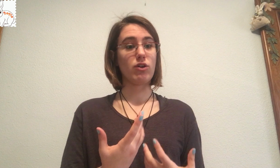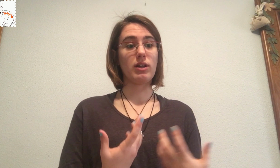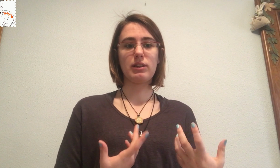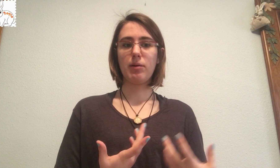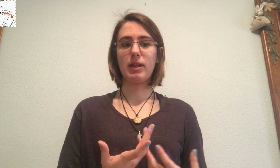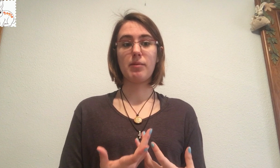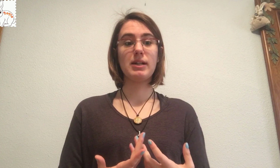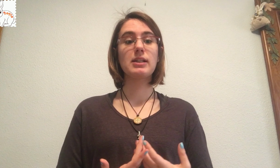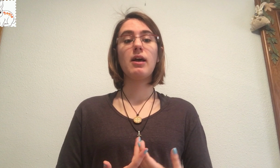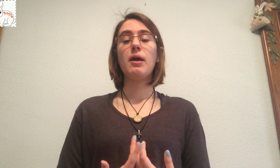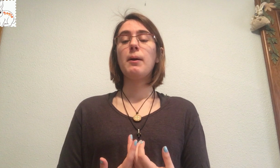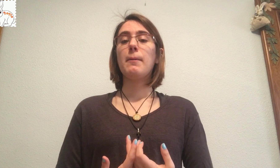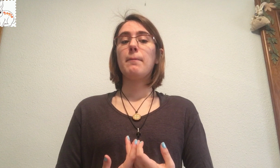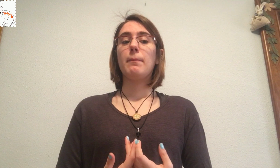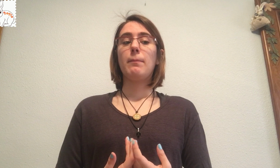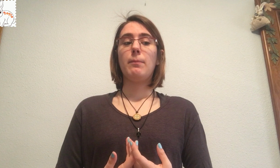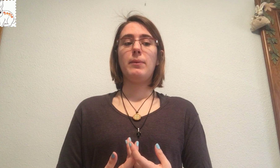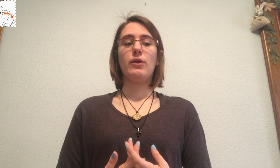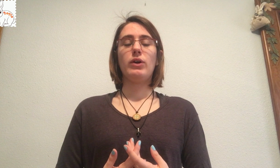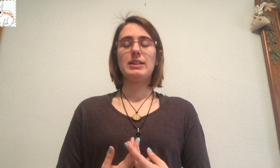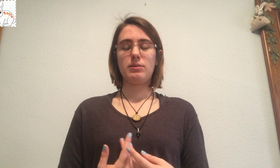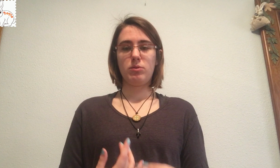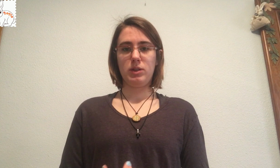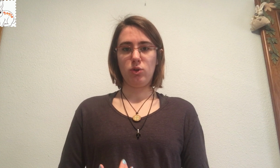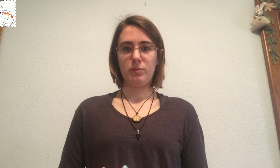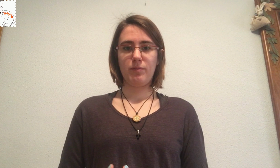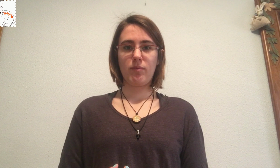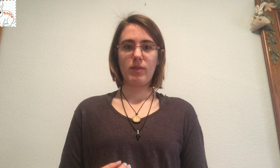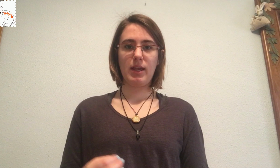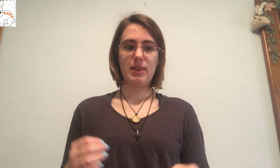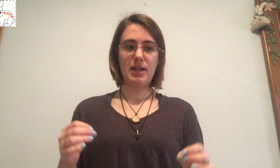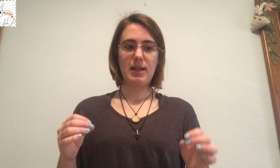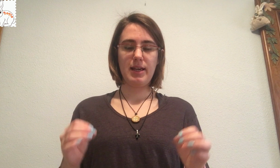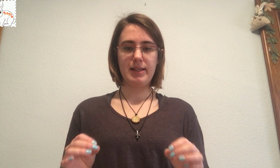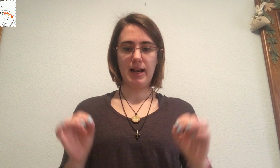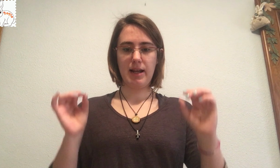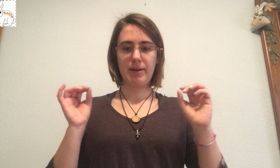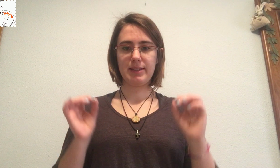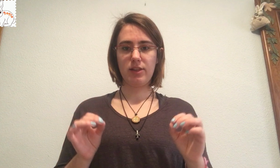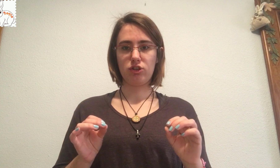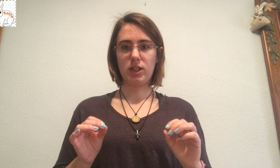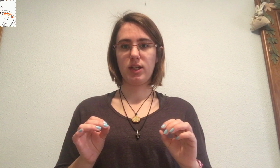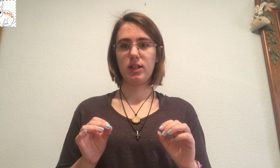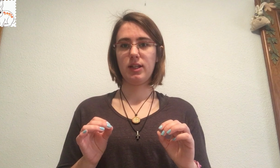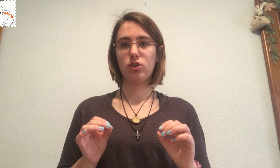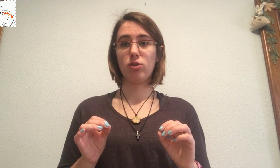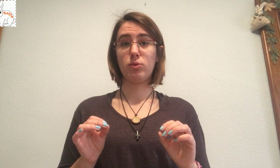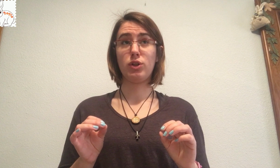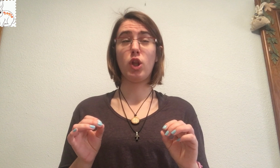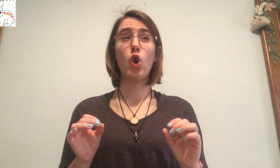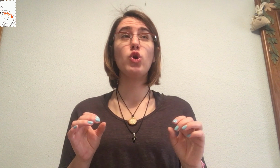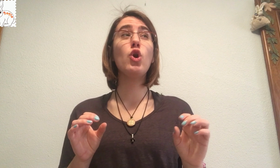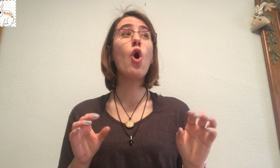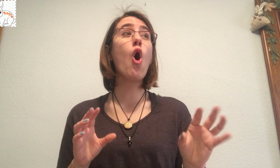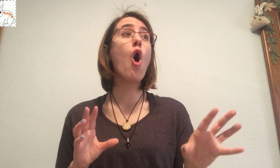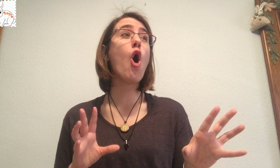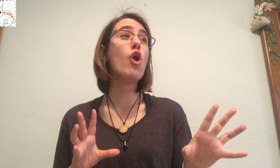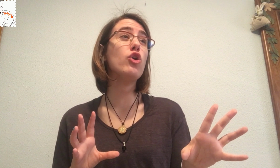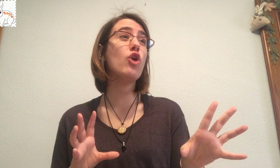Conectaba Y demás Pero ese momento De ella Levantándose Y todo el mundo Diciendo No No